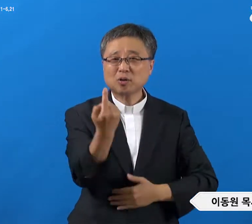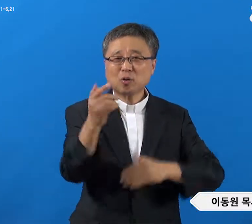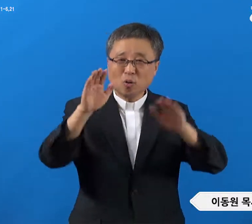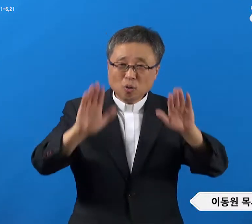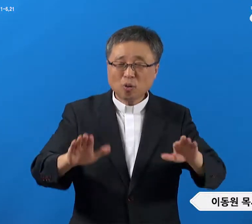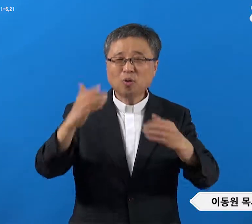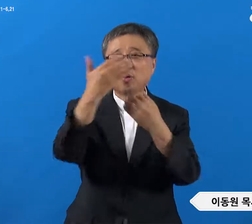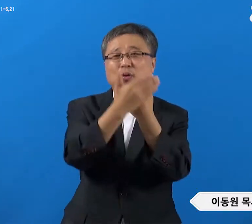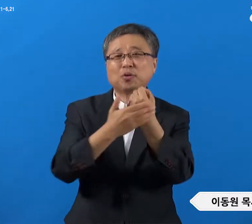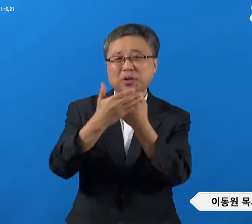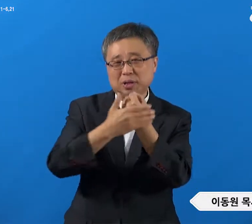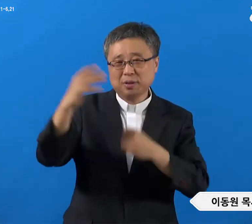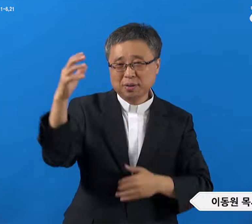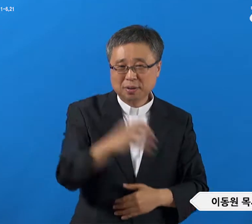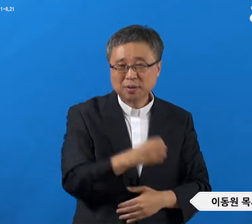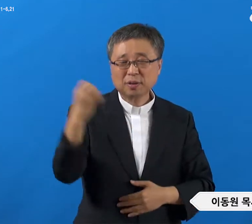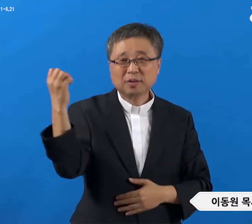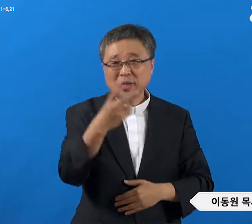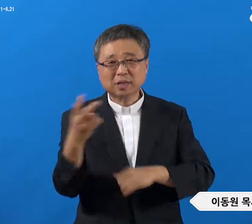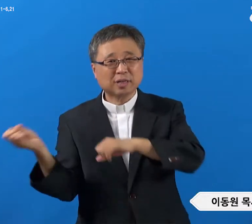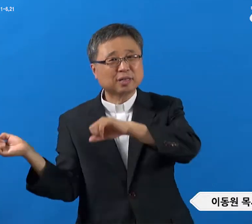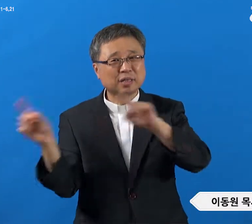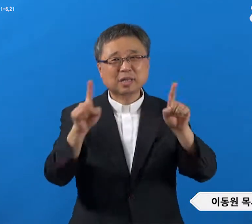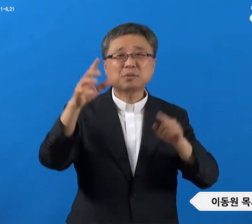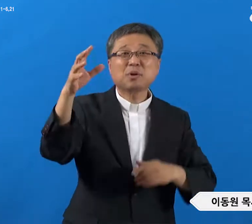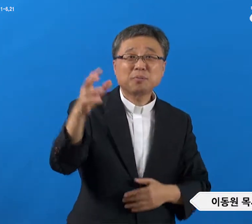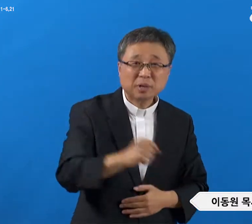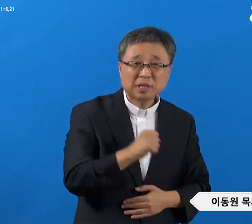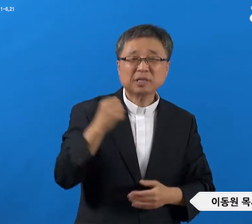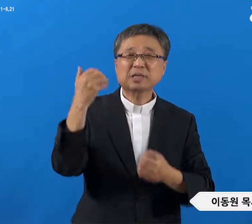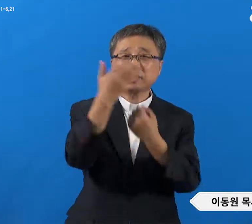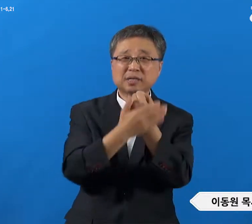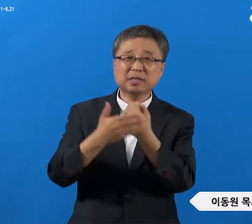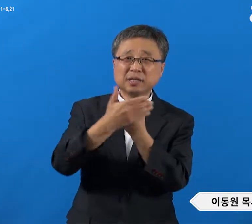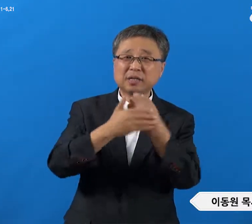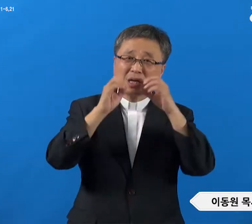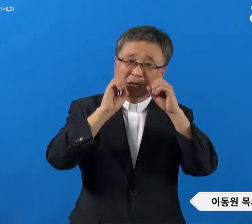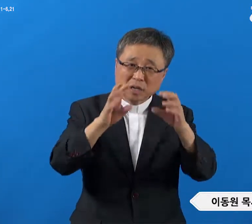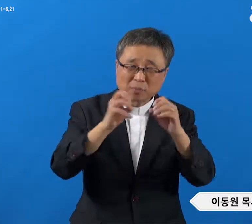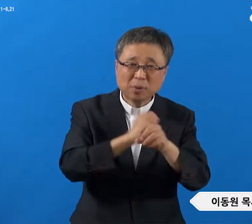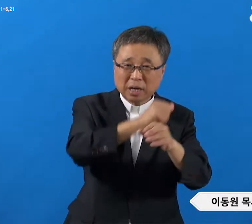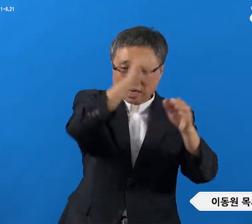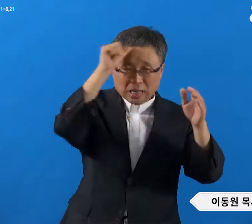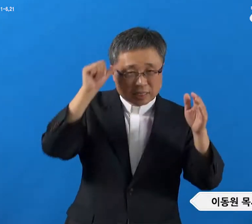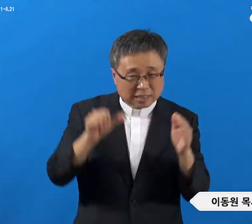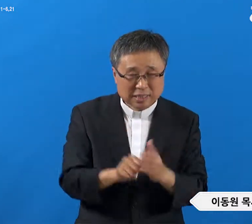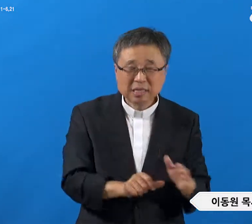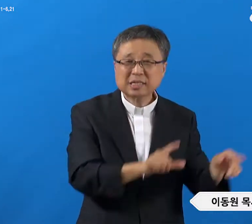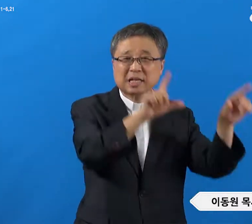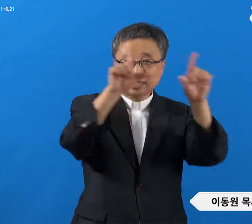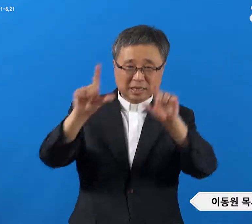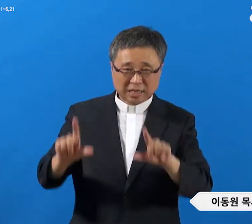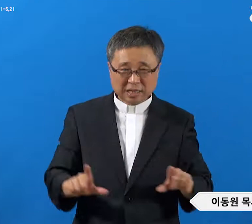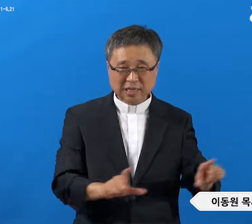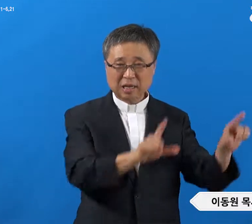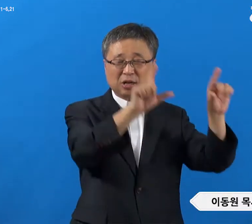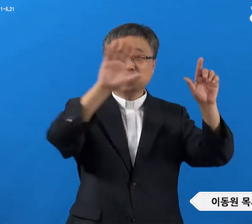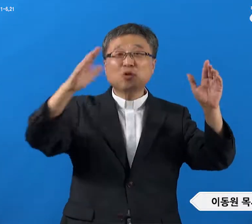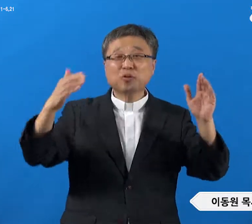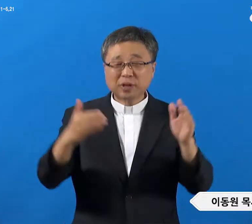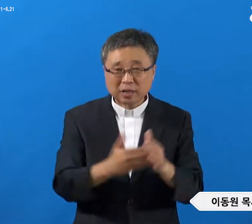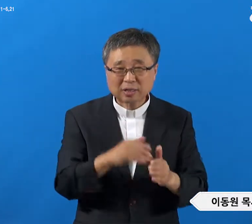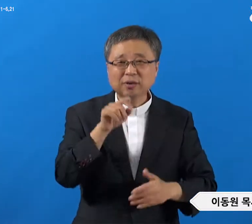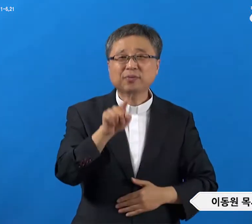오늘 은혜를 받고 다시 살리심을 받아 이 은혜를 전파하는 인생을 살게 되었다는 것입니다.